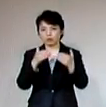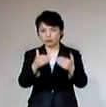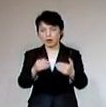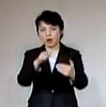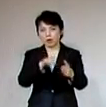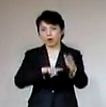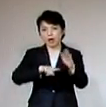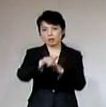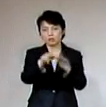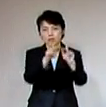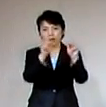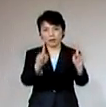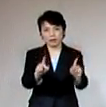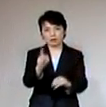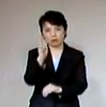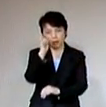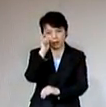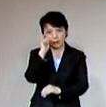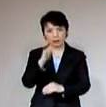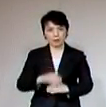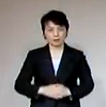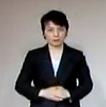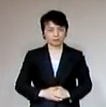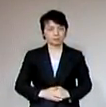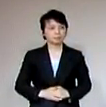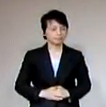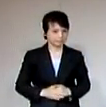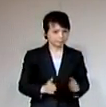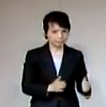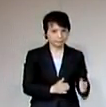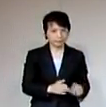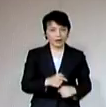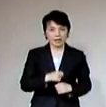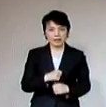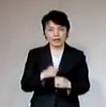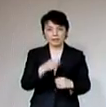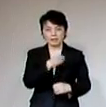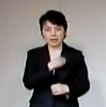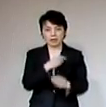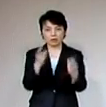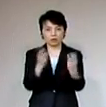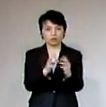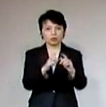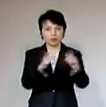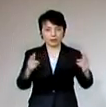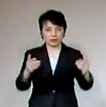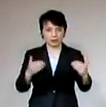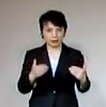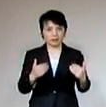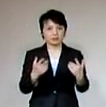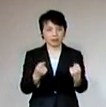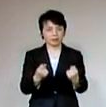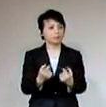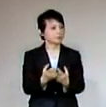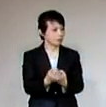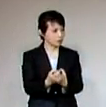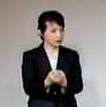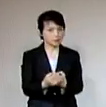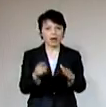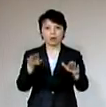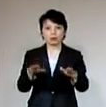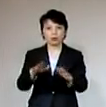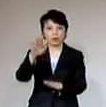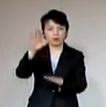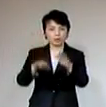優先課題だと考えております。 はい、正規社員の人数を増やさないといけないですね。 はい、 はい、こうした中